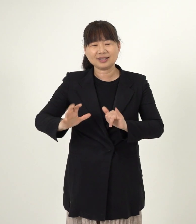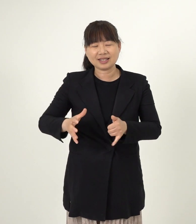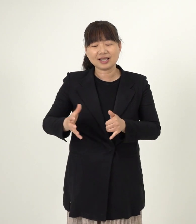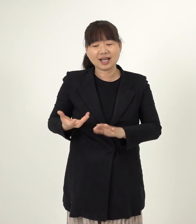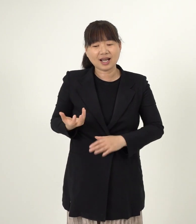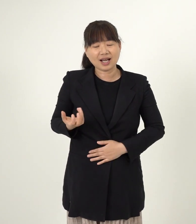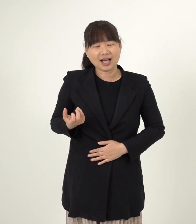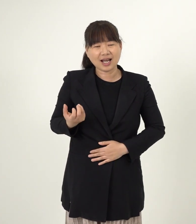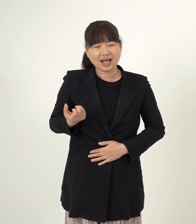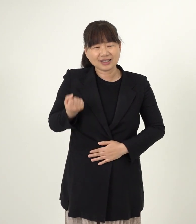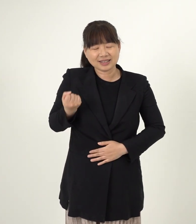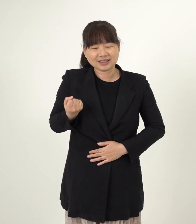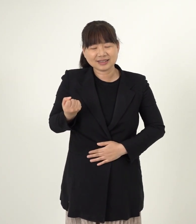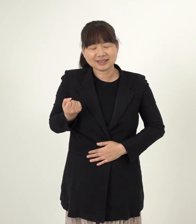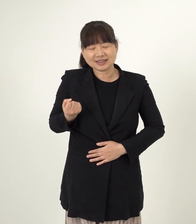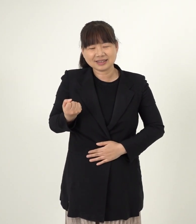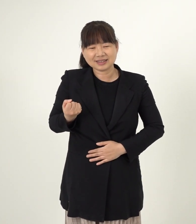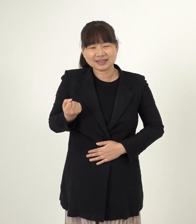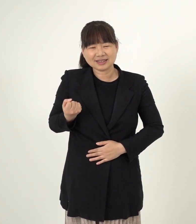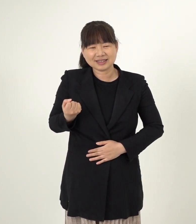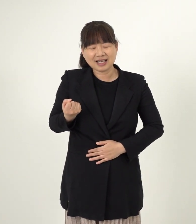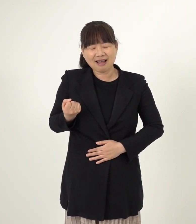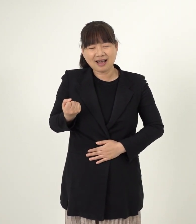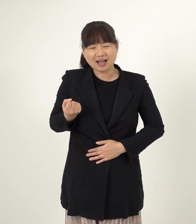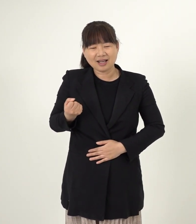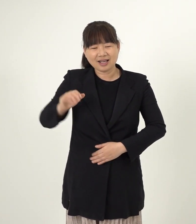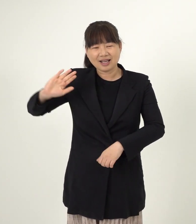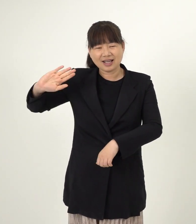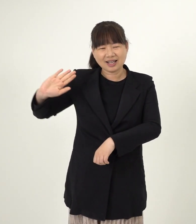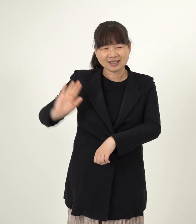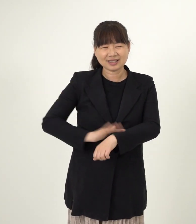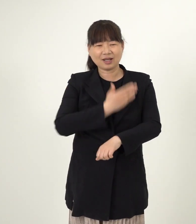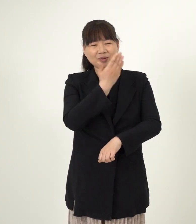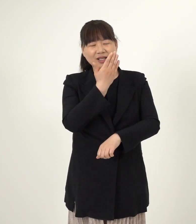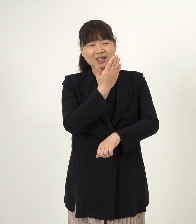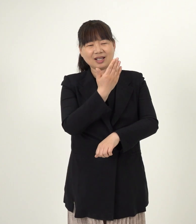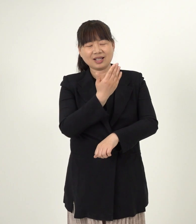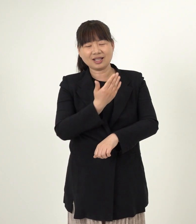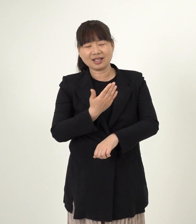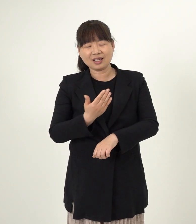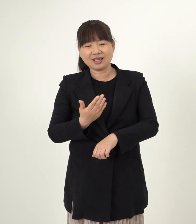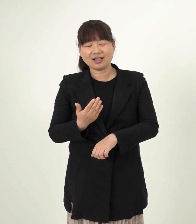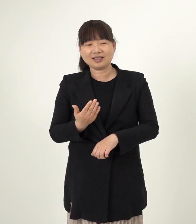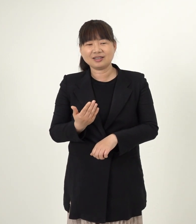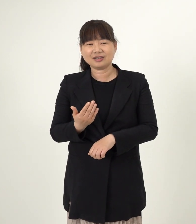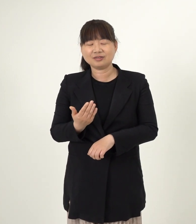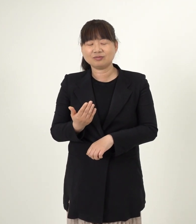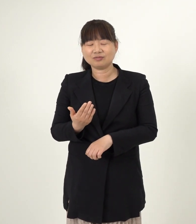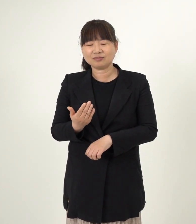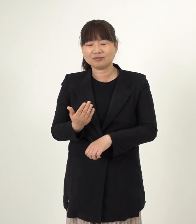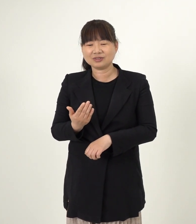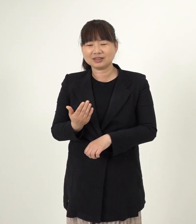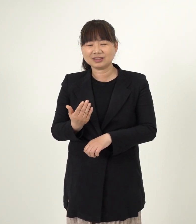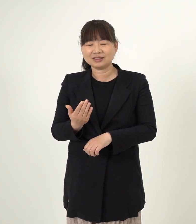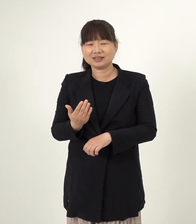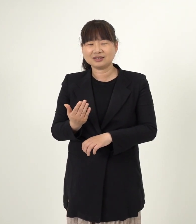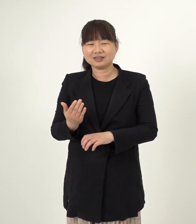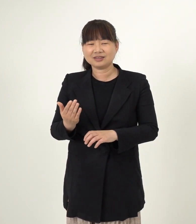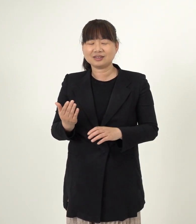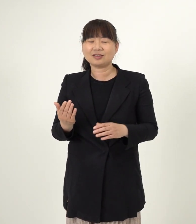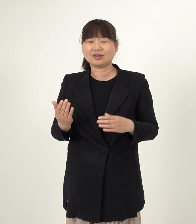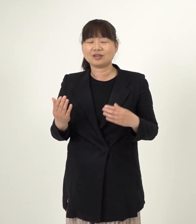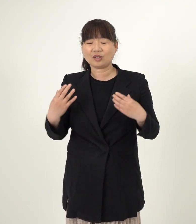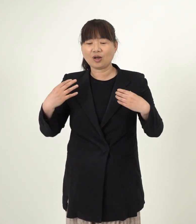지닌, 세상이 지닌 광기의 옷을 입게 돼 있다. 너무 맞는